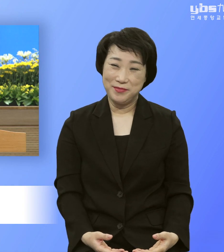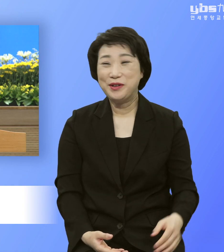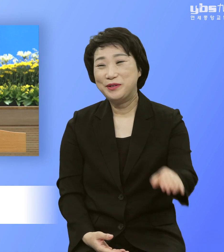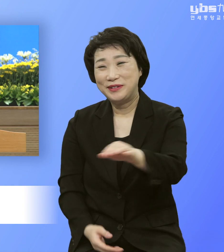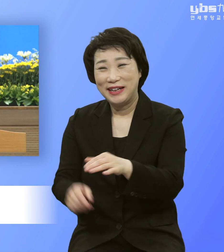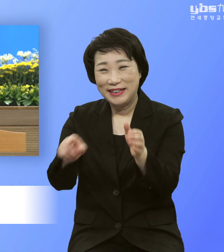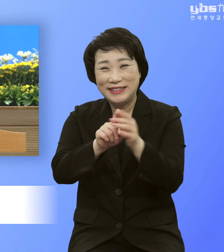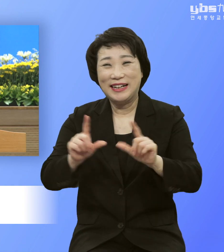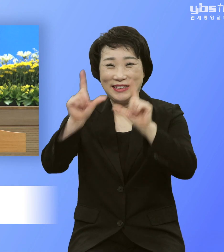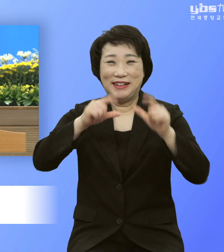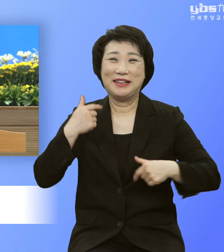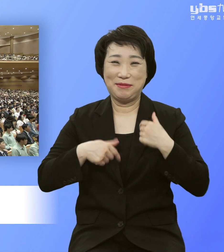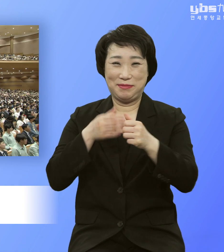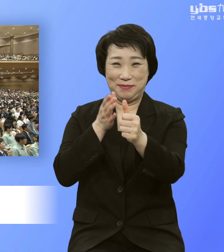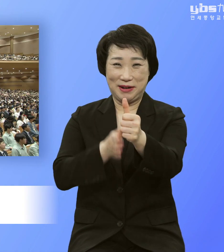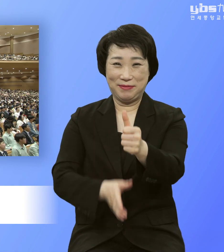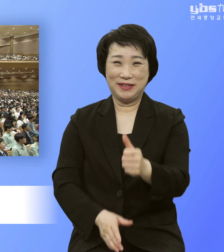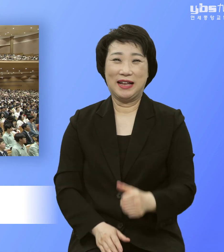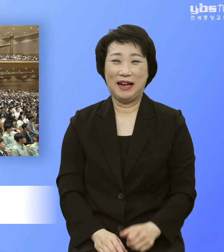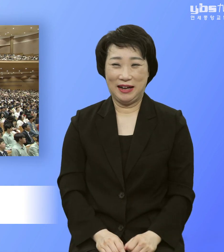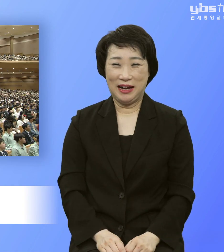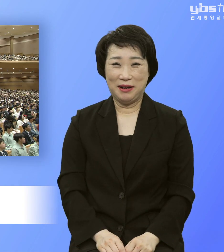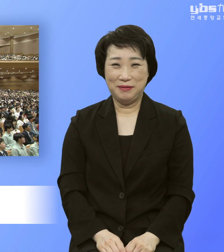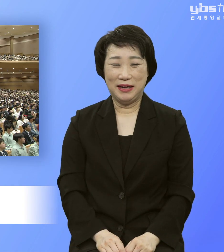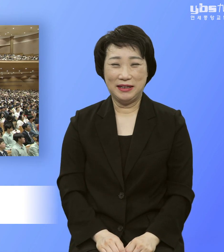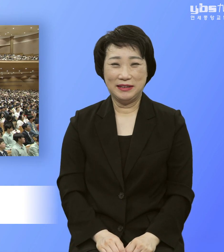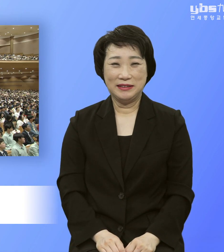우리 신앙생활 기쁨을 해야 돼.